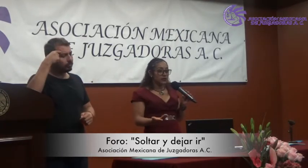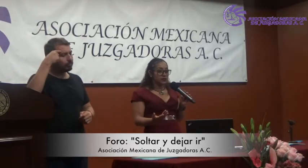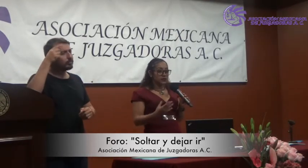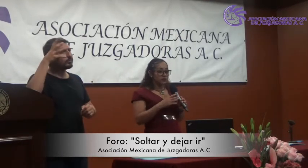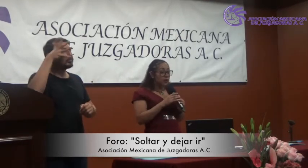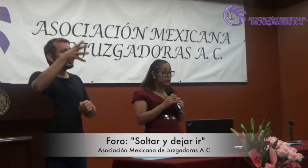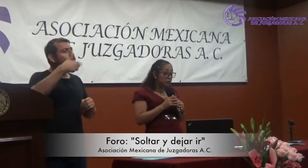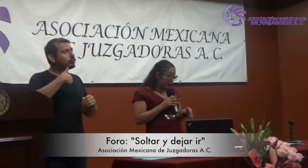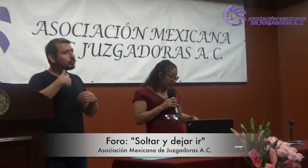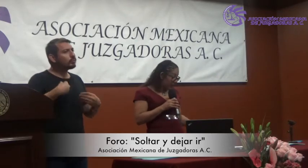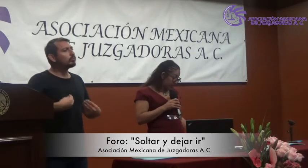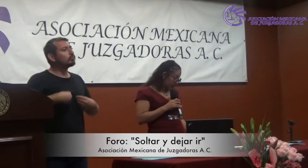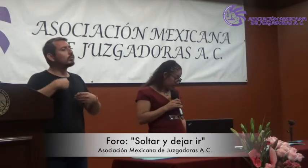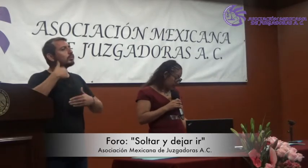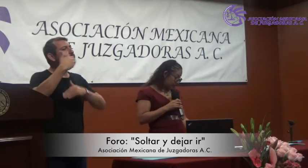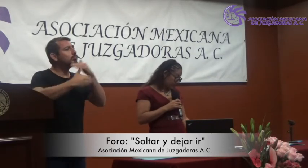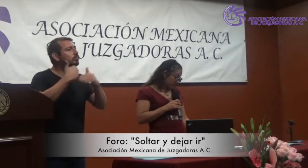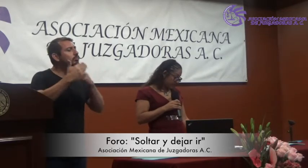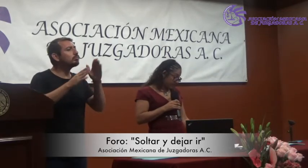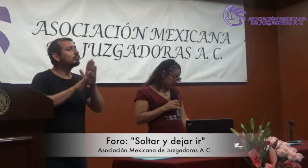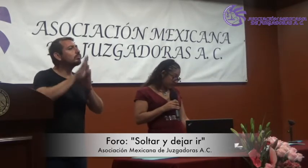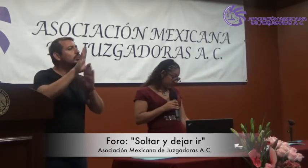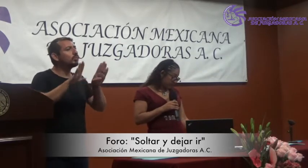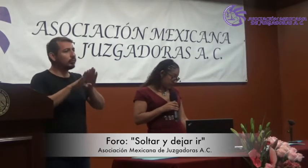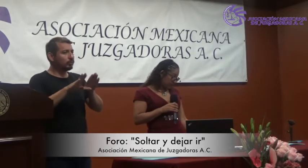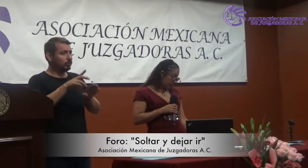vida. Vamos a platicar de eso.